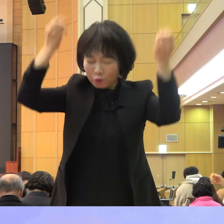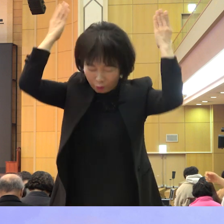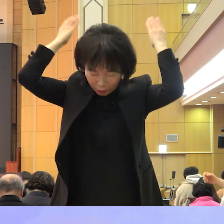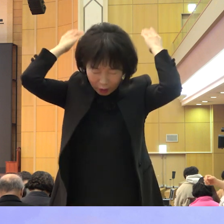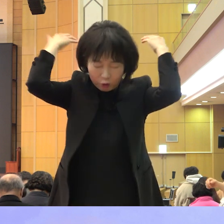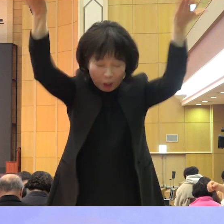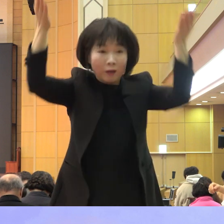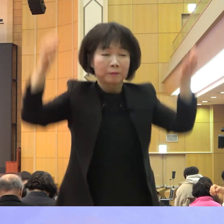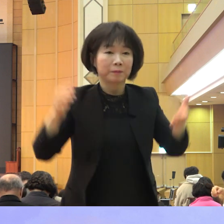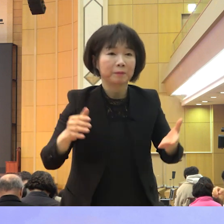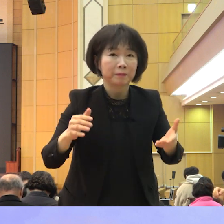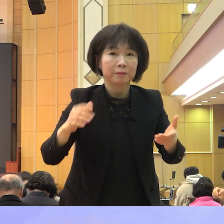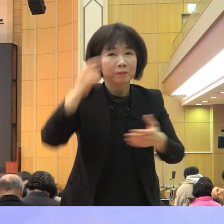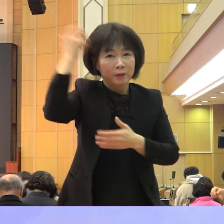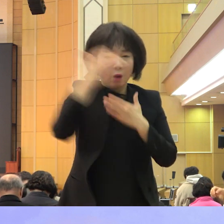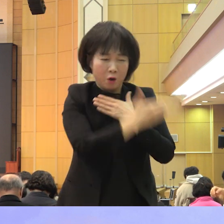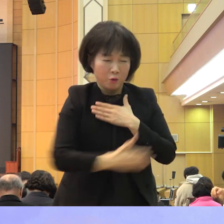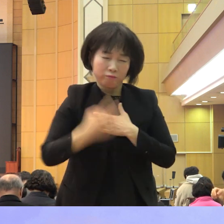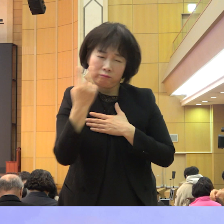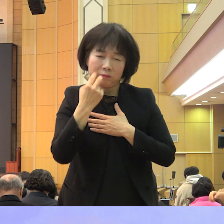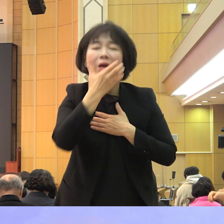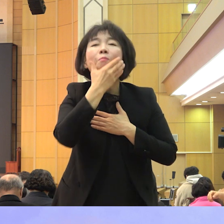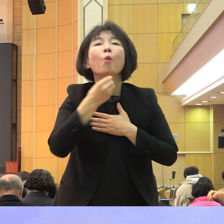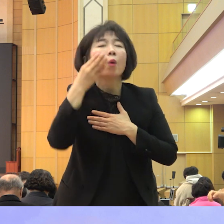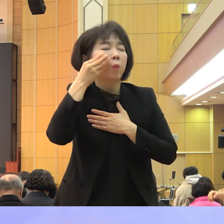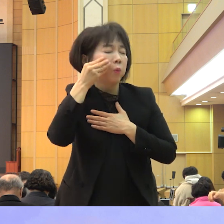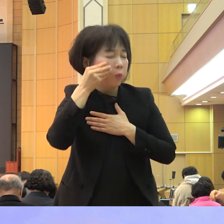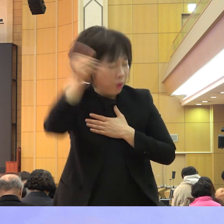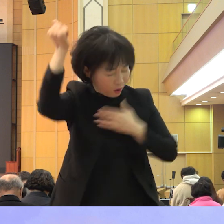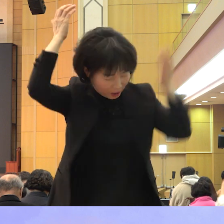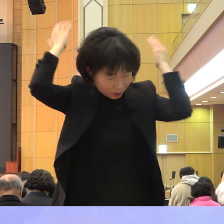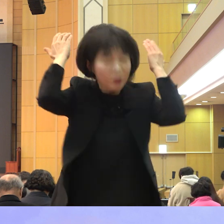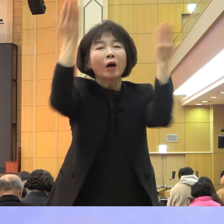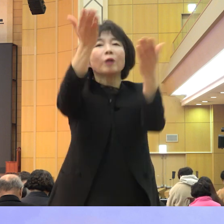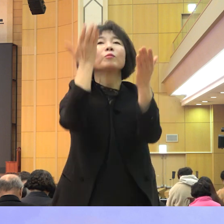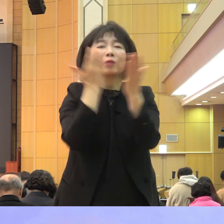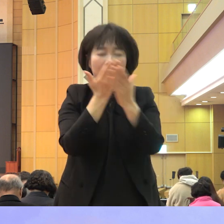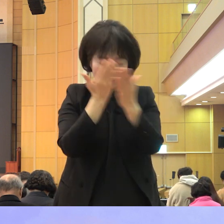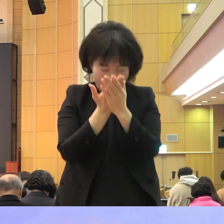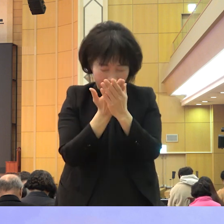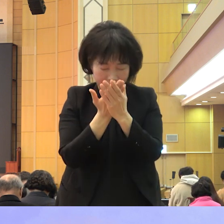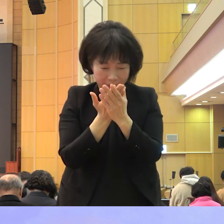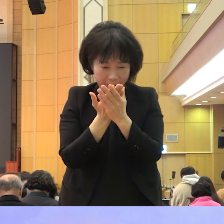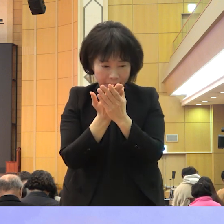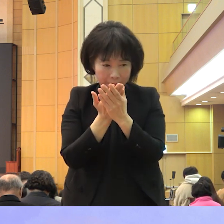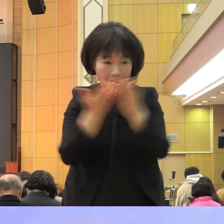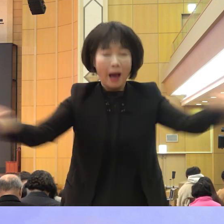축복하셔서 영육간에 복되고 형통케 하옵소서.